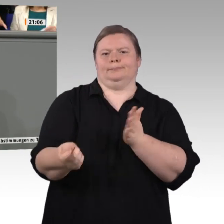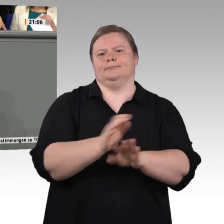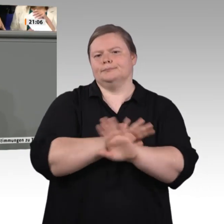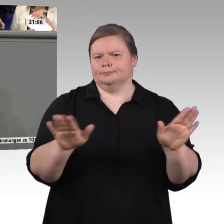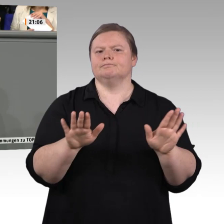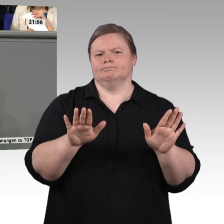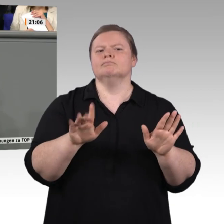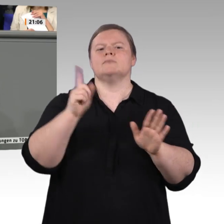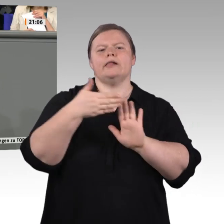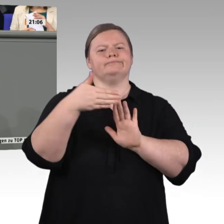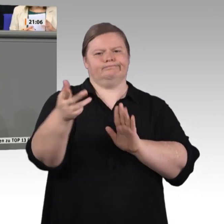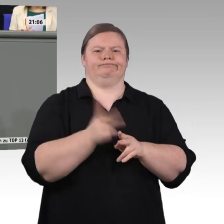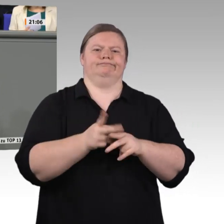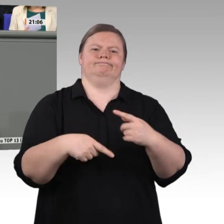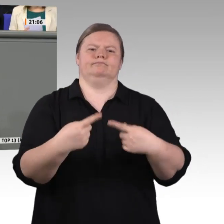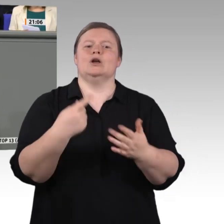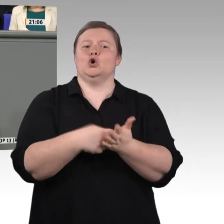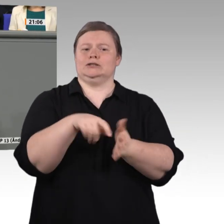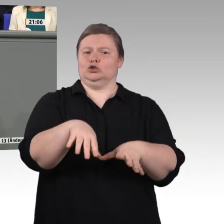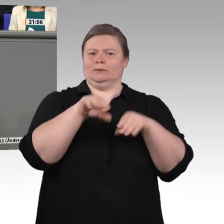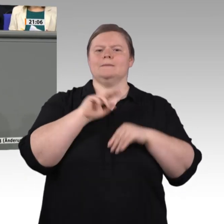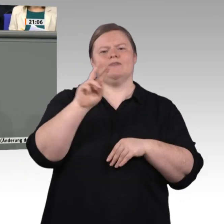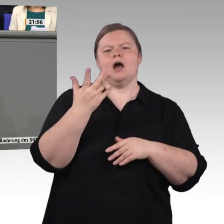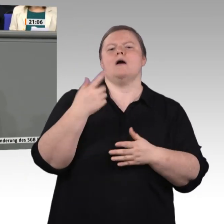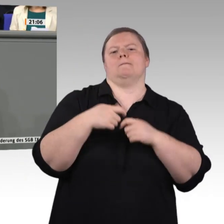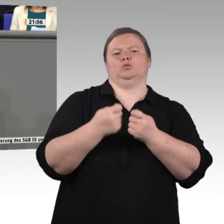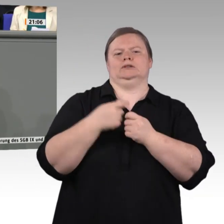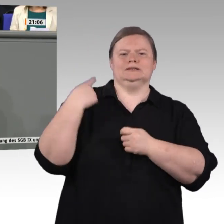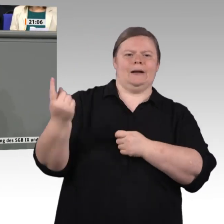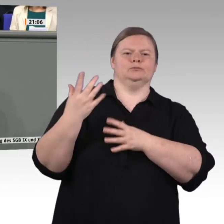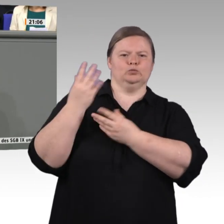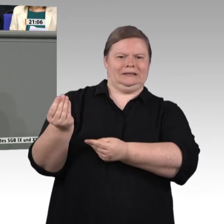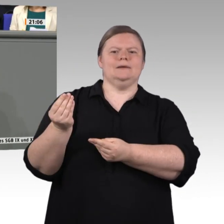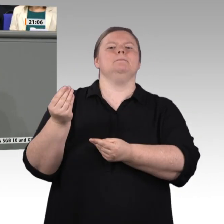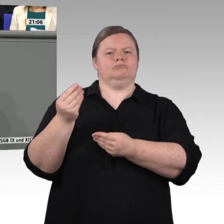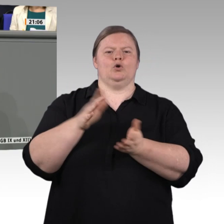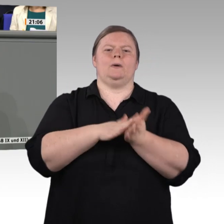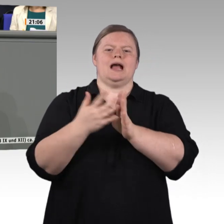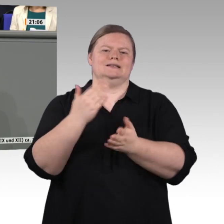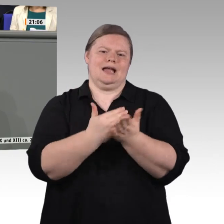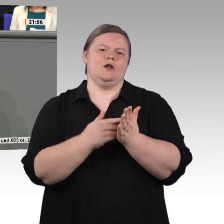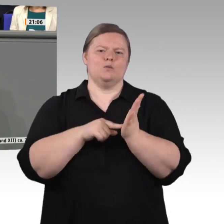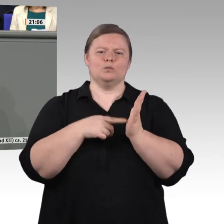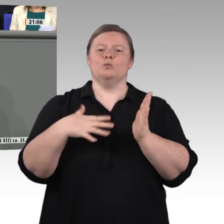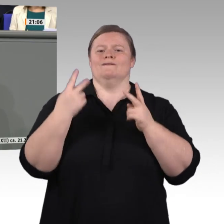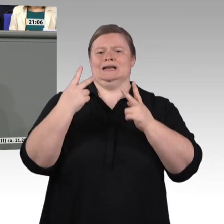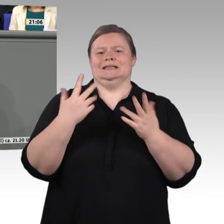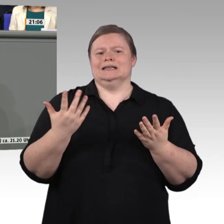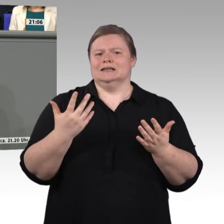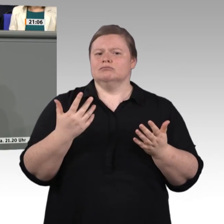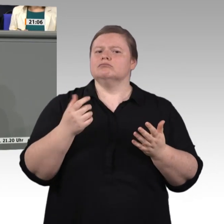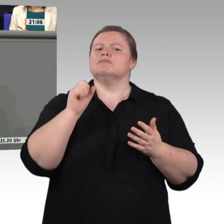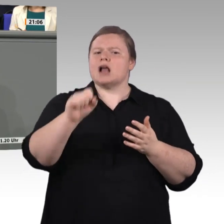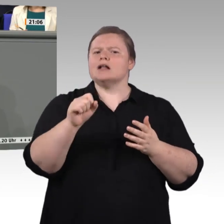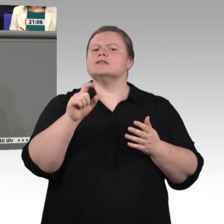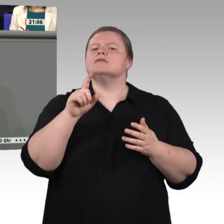sagen wir, von dieser positiven Regelung keinen Gebrauch machen kann. Ein weiterer Punkt, die Staatssekretärin hat es auch schon